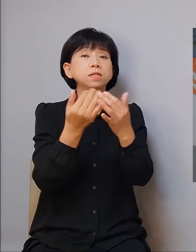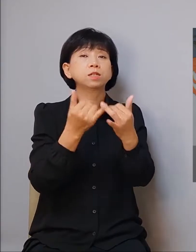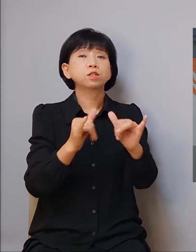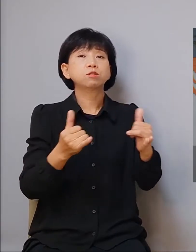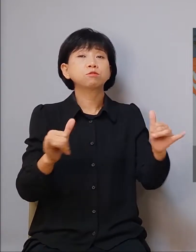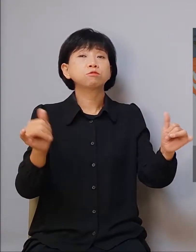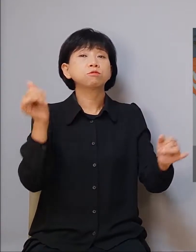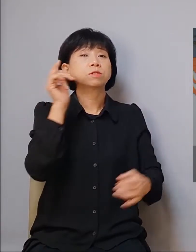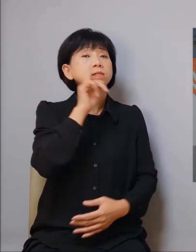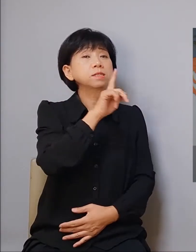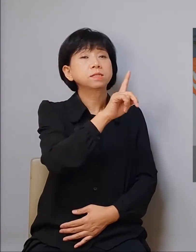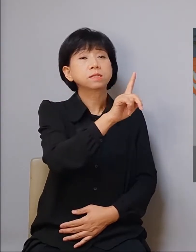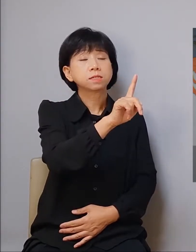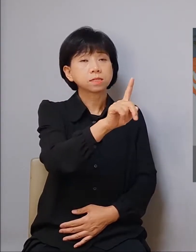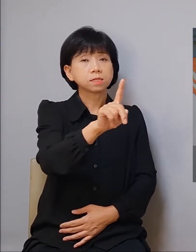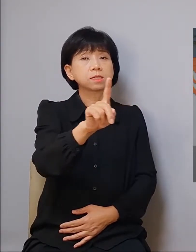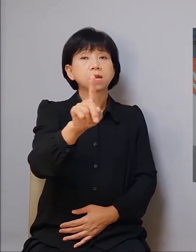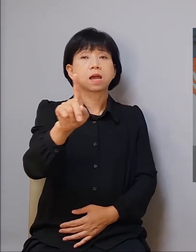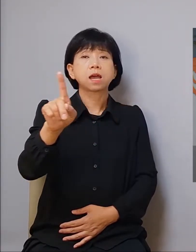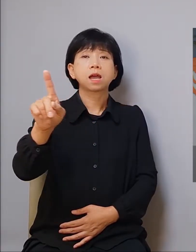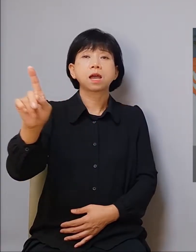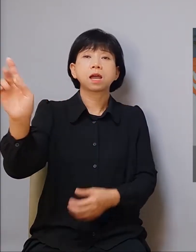시달린